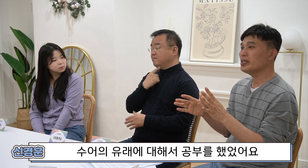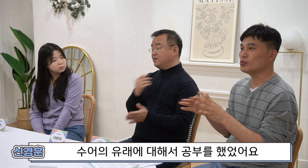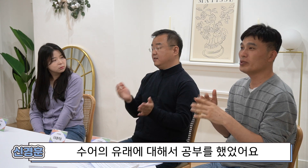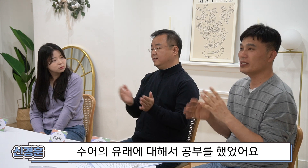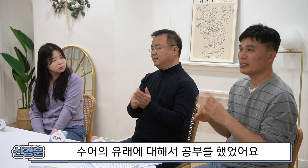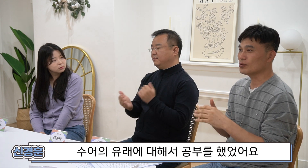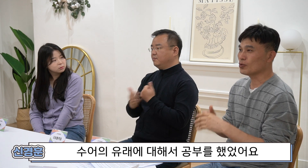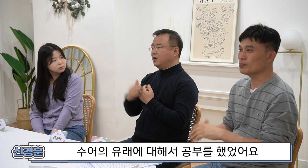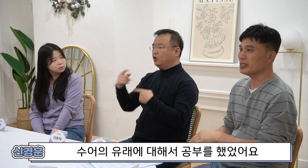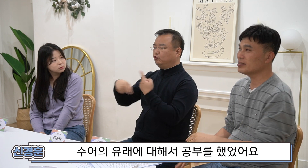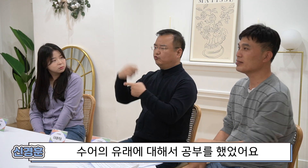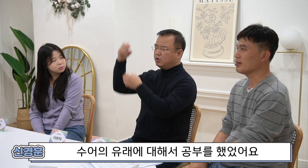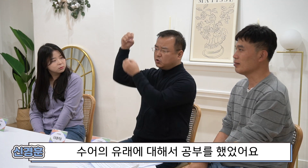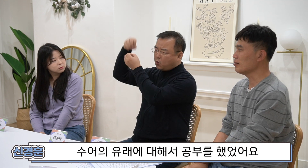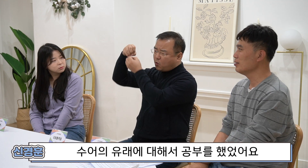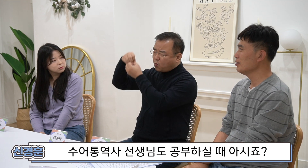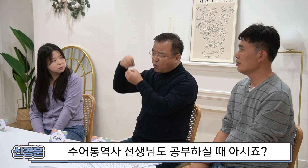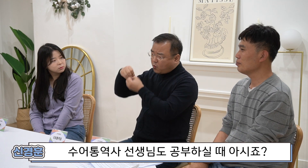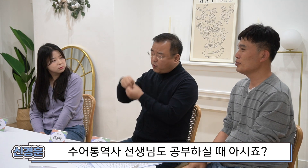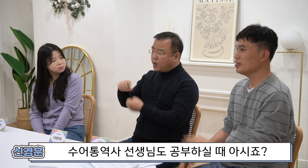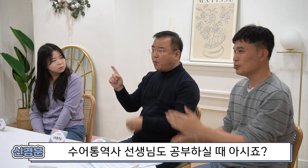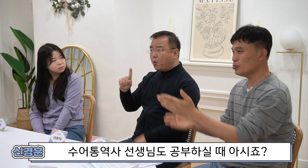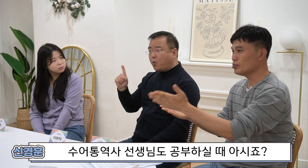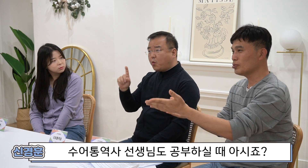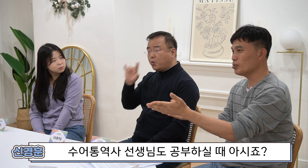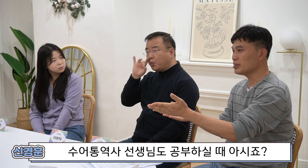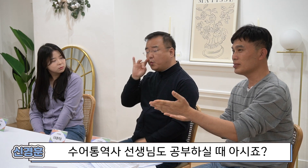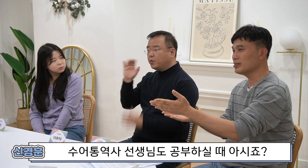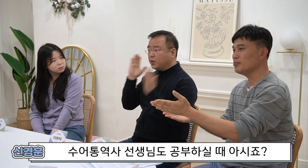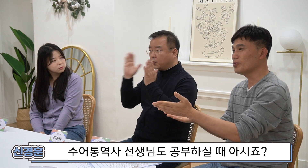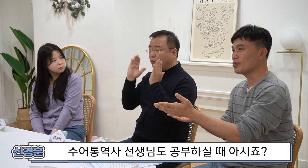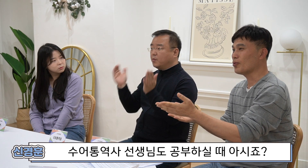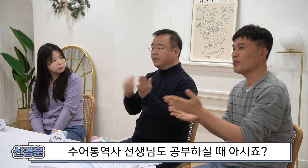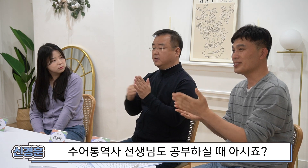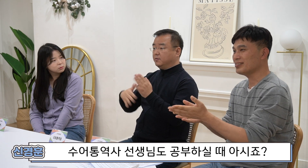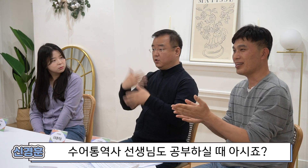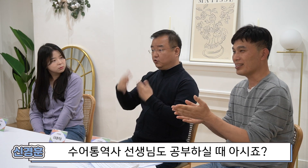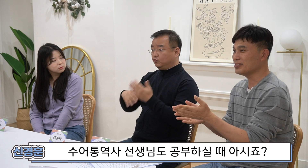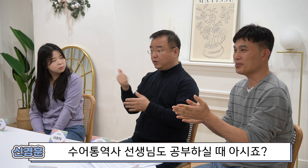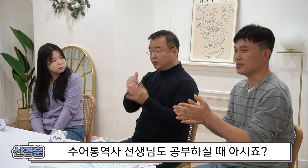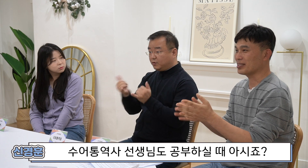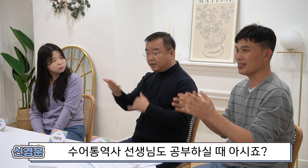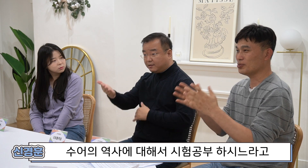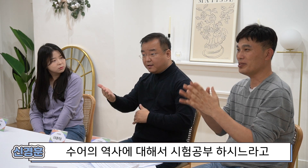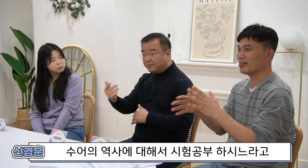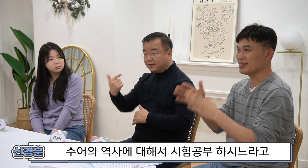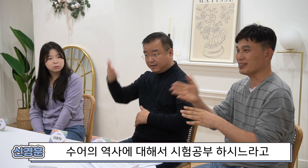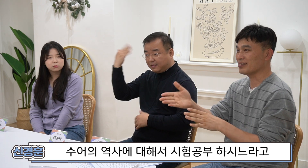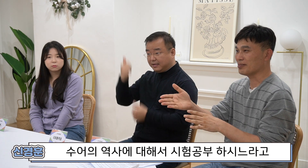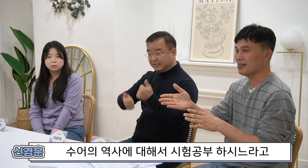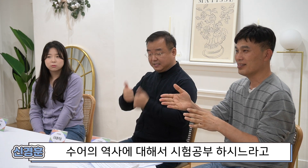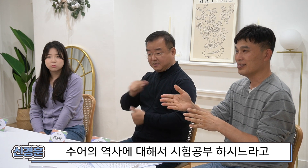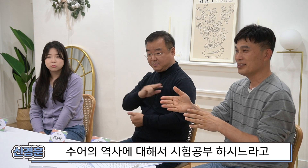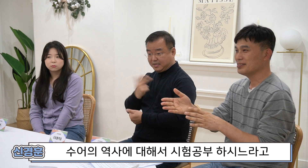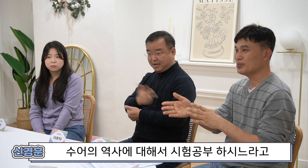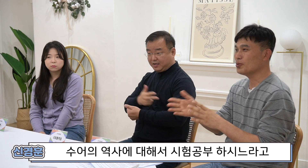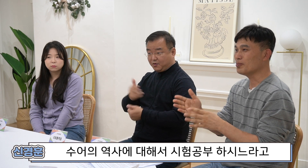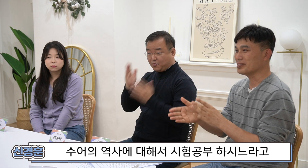수어의 유래에 대해서 좀 공부를 했었어요. 이제 소묘사 선생님도 공부하실 때 아시죠? 이게 수어의 역사에 대해서